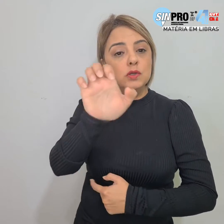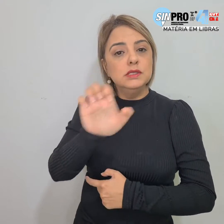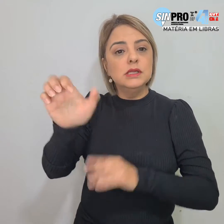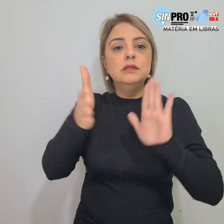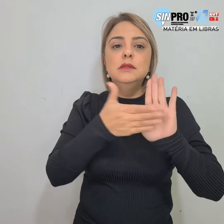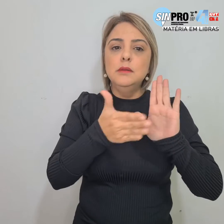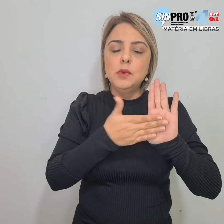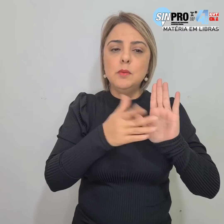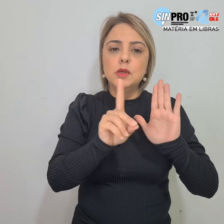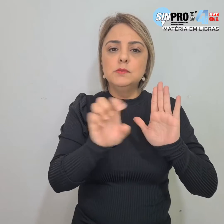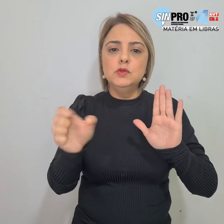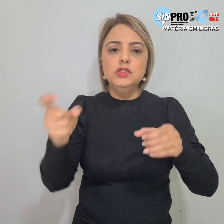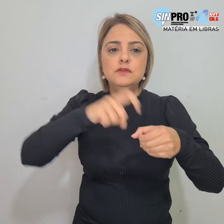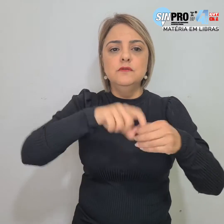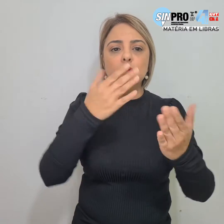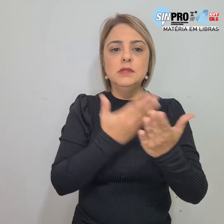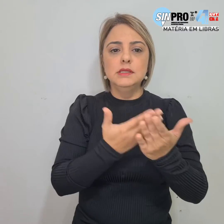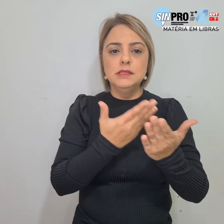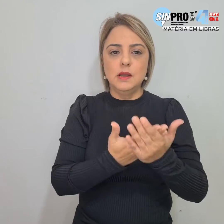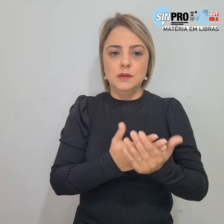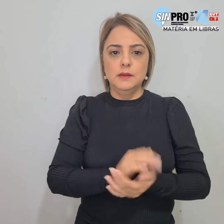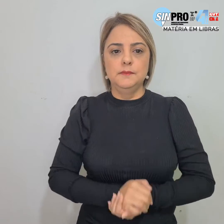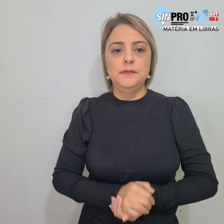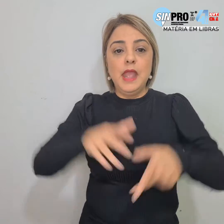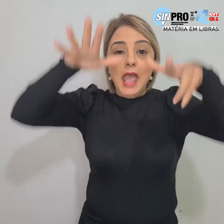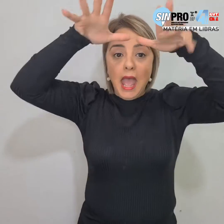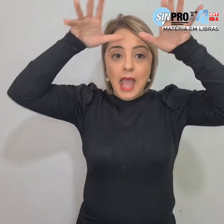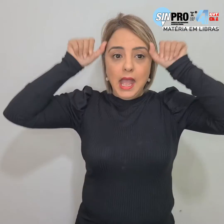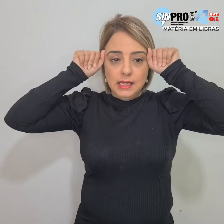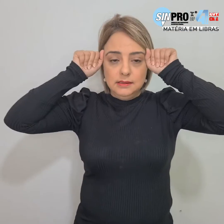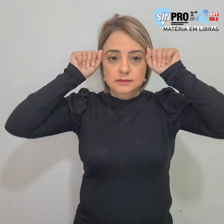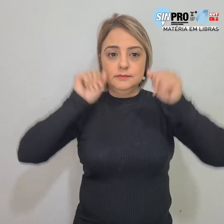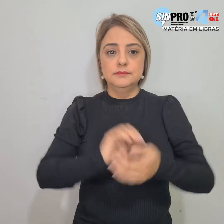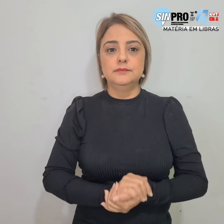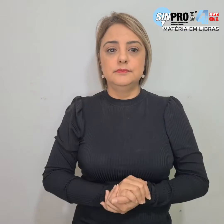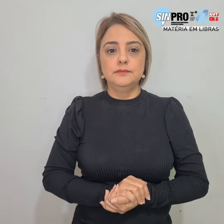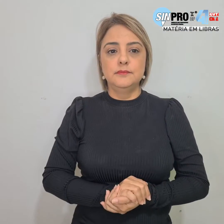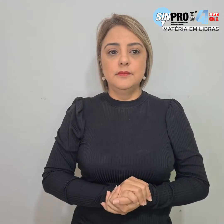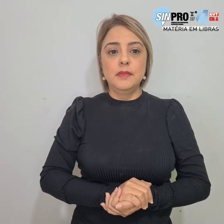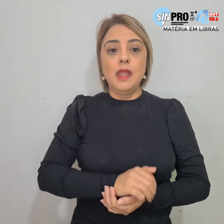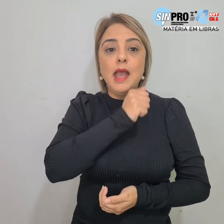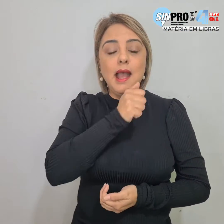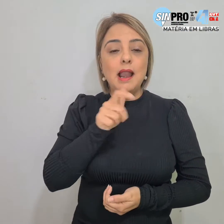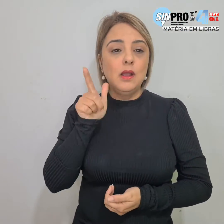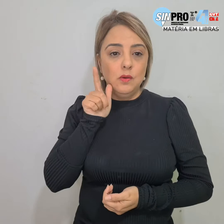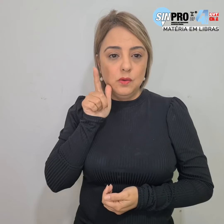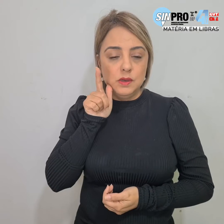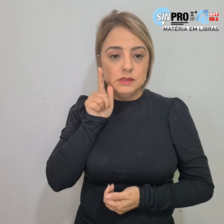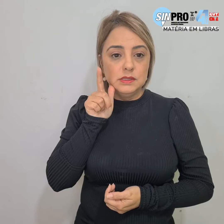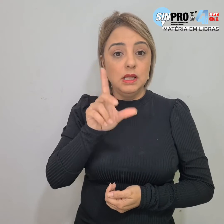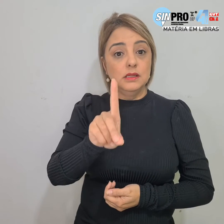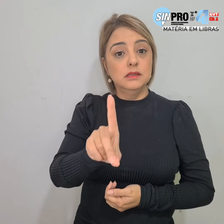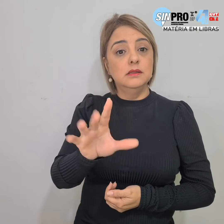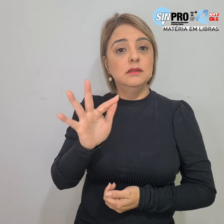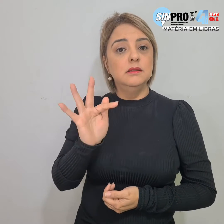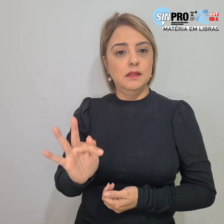para a retomada. Acre, Alagoas, Distrito Federal,